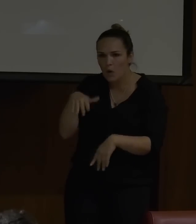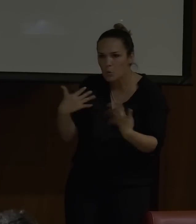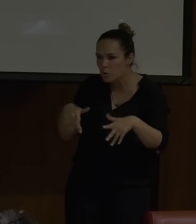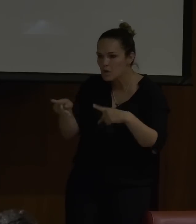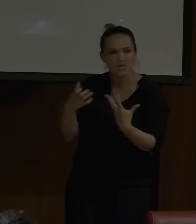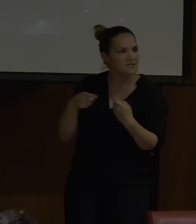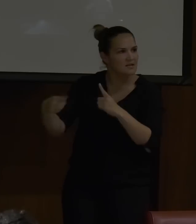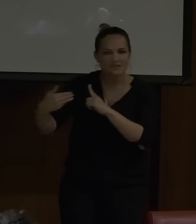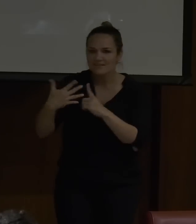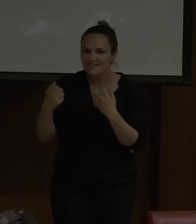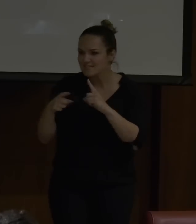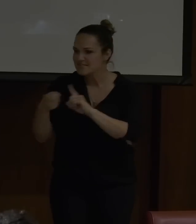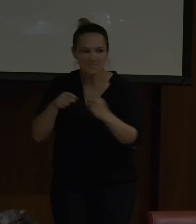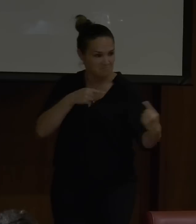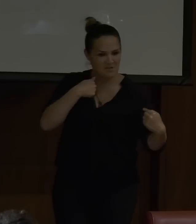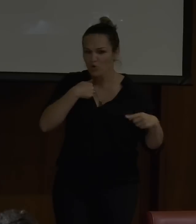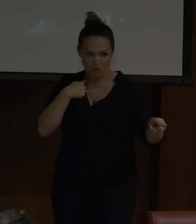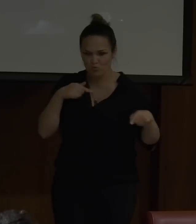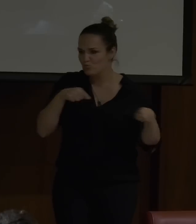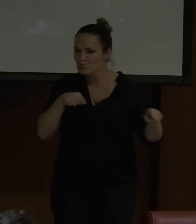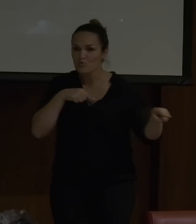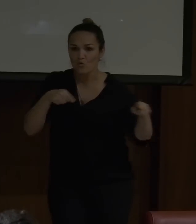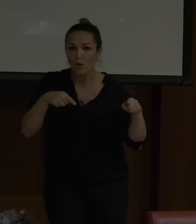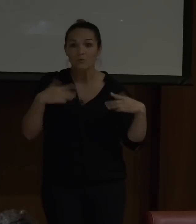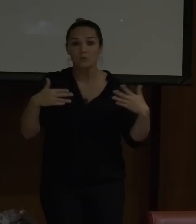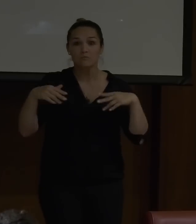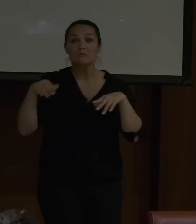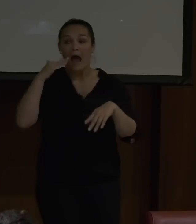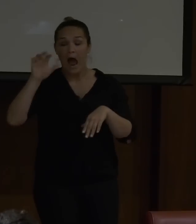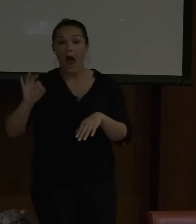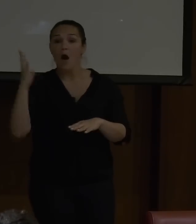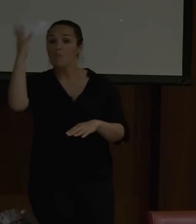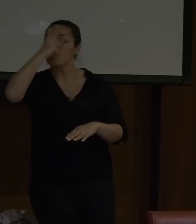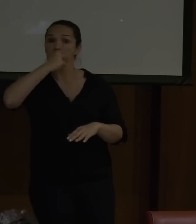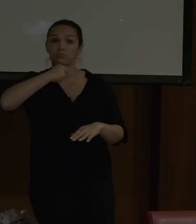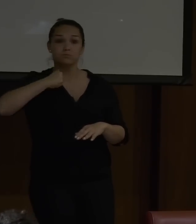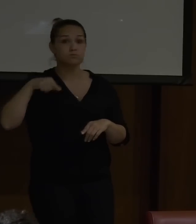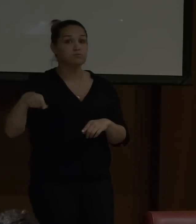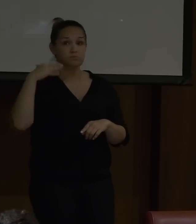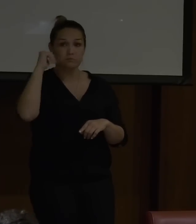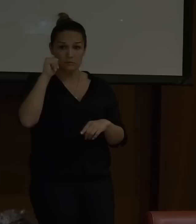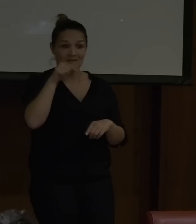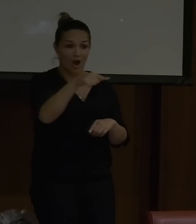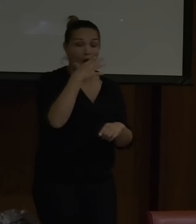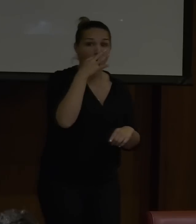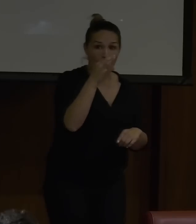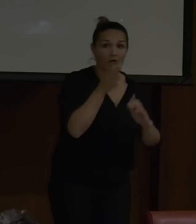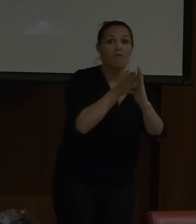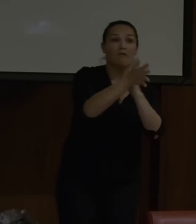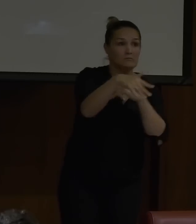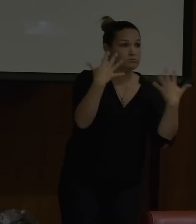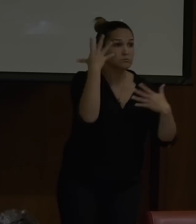de ganar su amor. Comillas, decían que eras la mujer más linda que han visto por estos lares, contó El Negro. Justo en